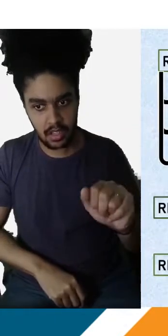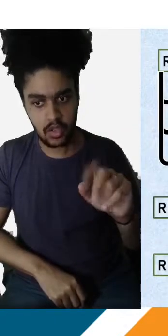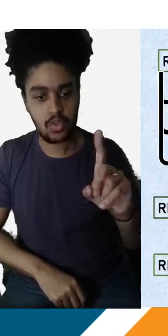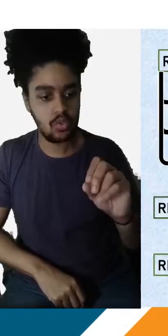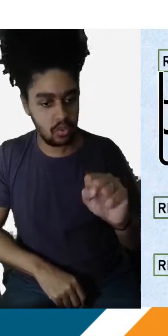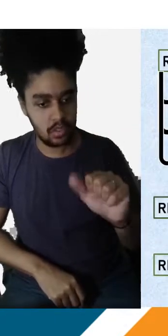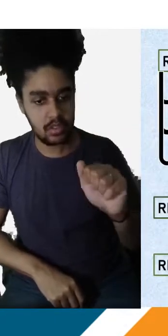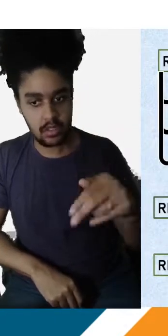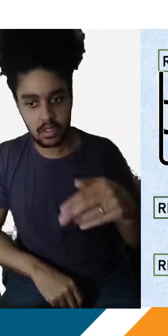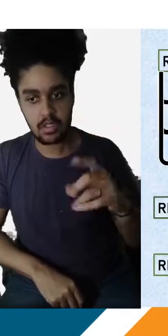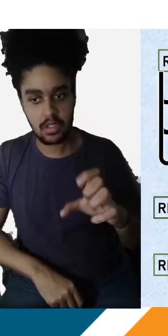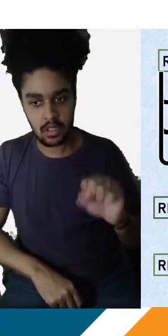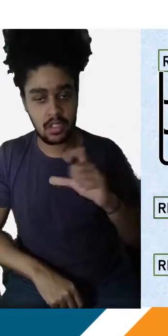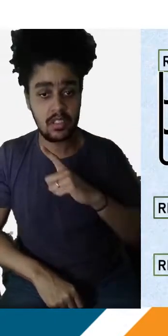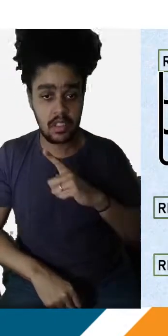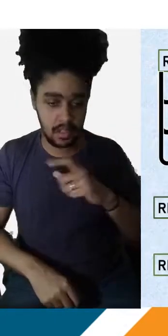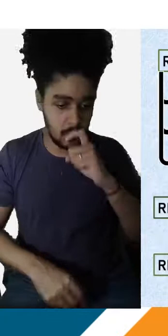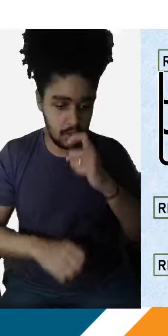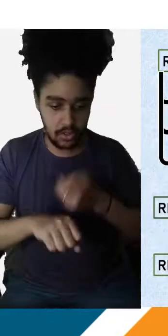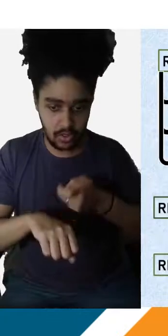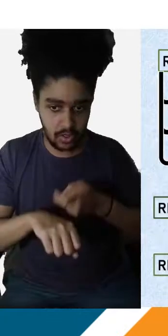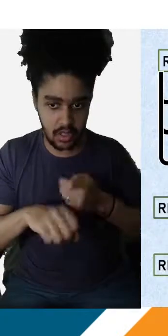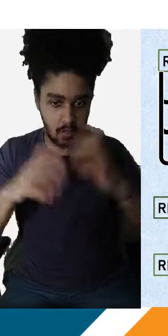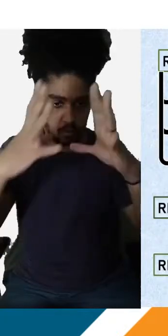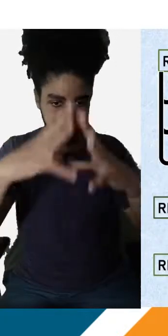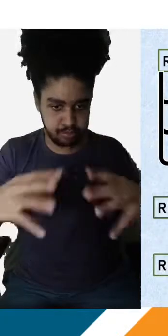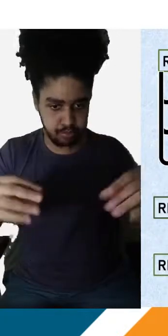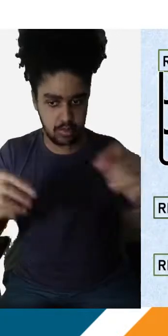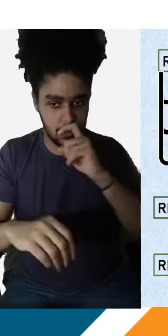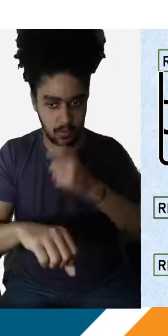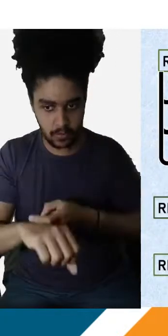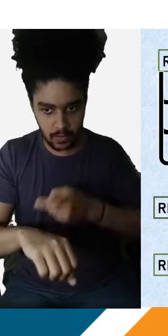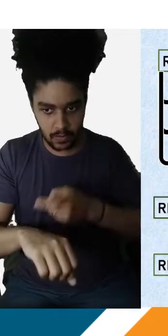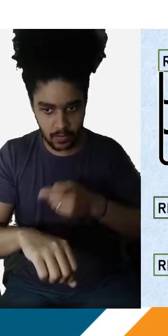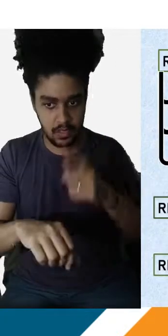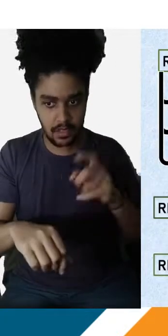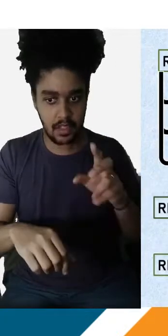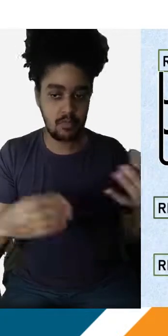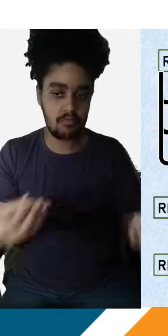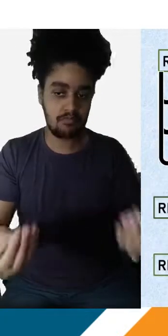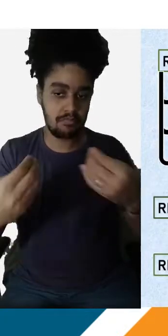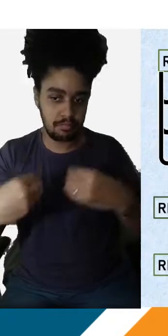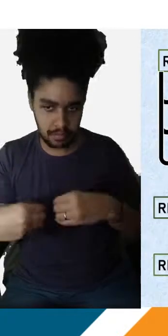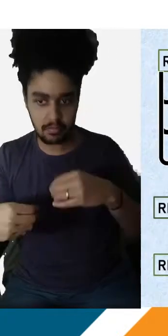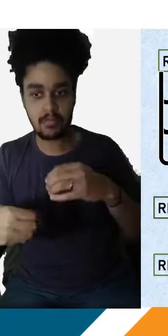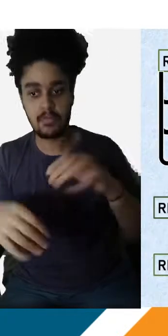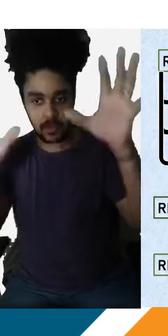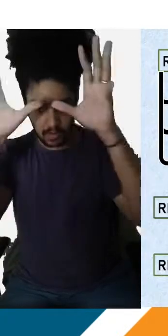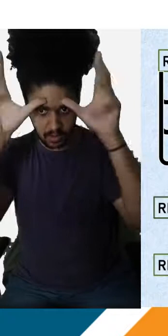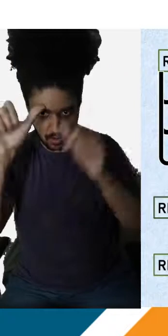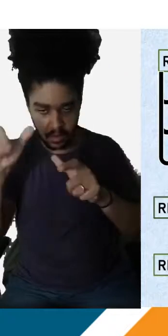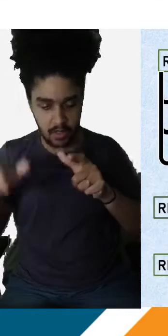presença de gelo. E com o derretimento desse gelo, ele também é responsável pelo abastecimento do